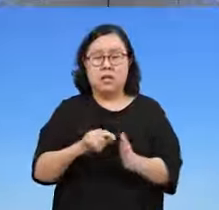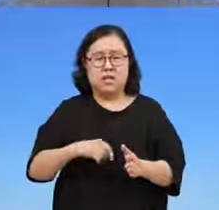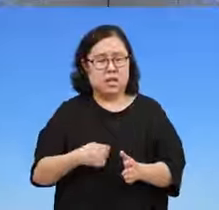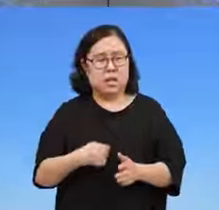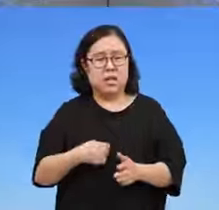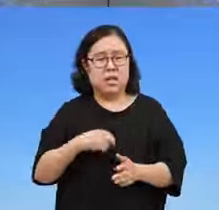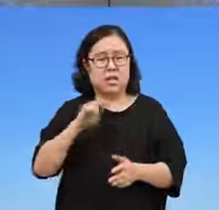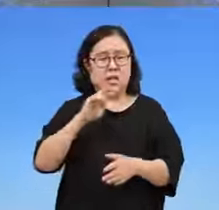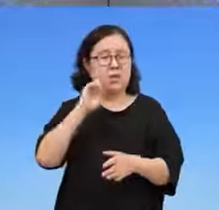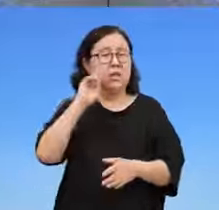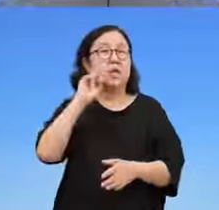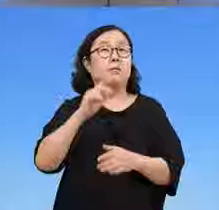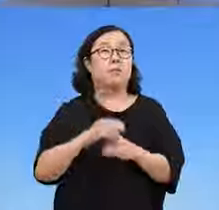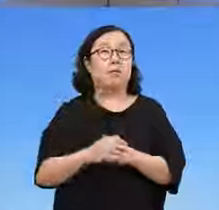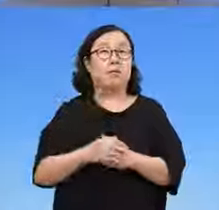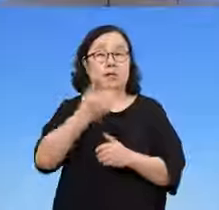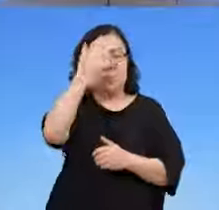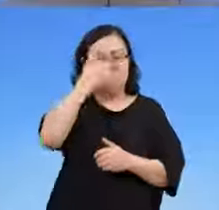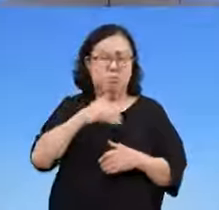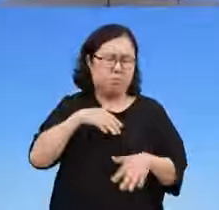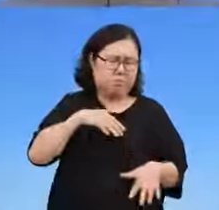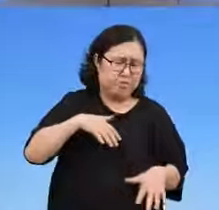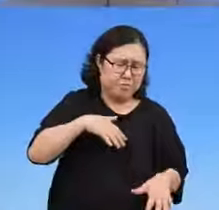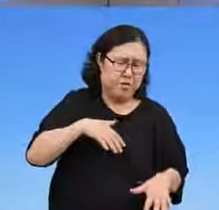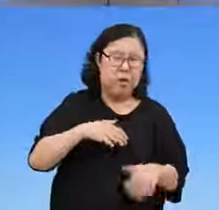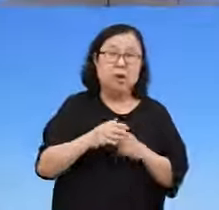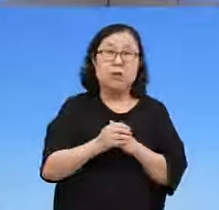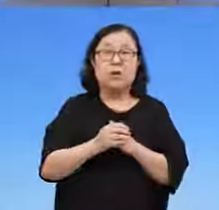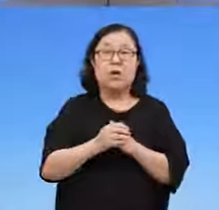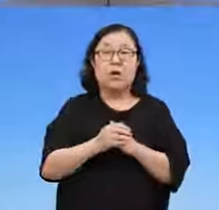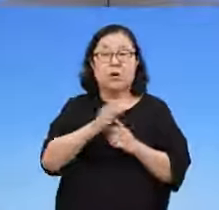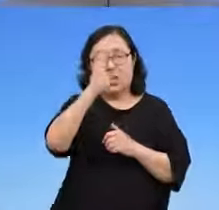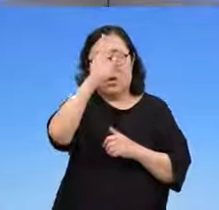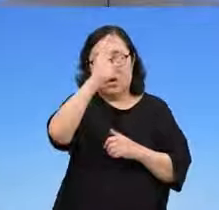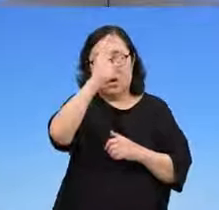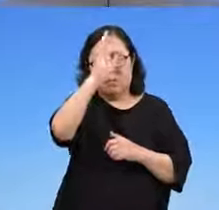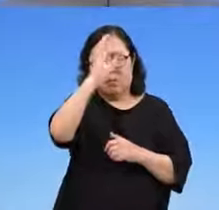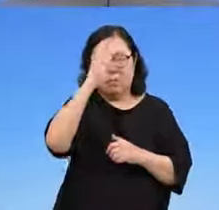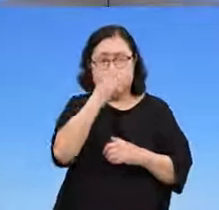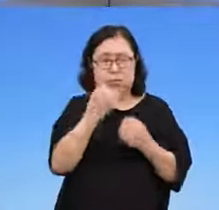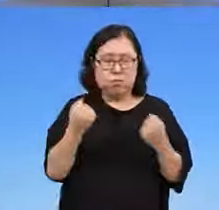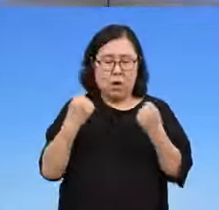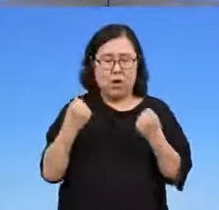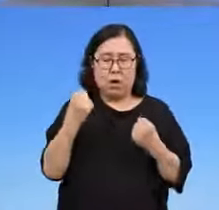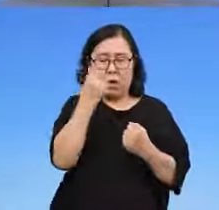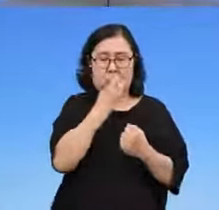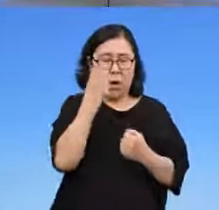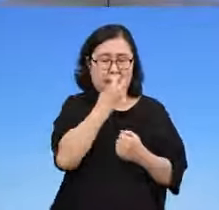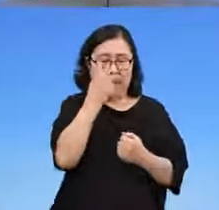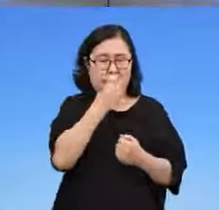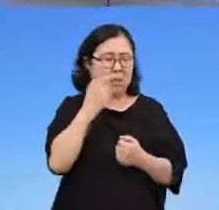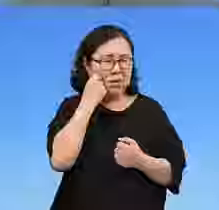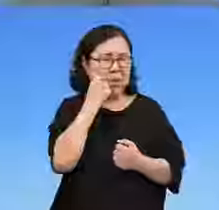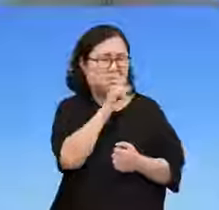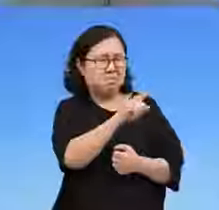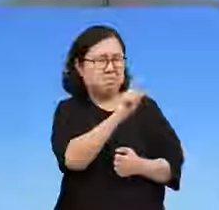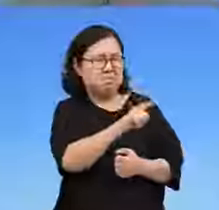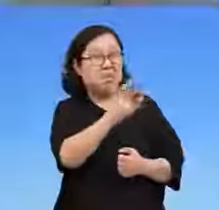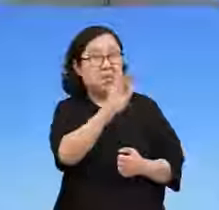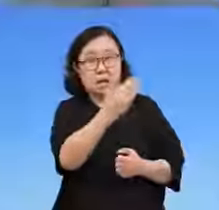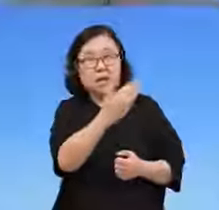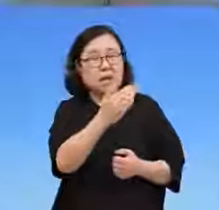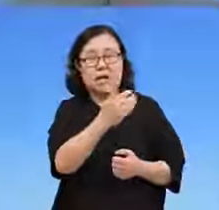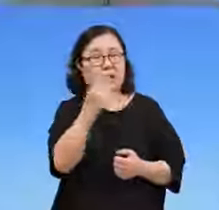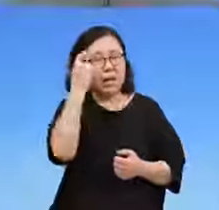잘못이지 뭐, 건강관리 못해가지고 저 몸도 못 가누는 병 얻은 거 아니야? 그런 정확한 판단과 분석보다 중요한